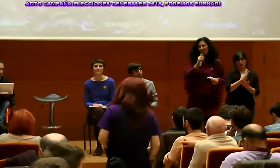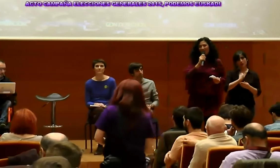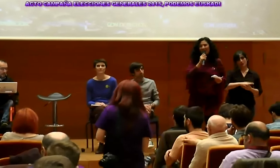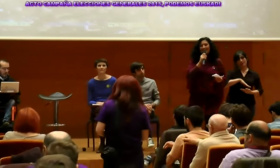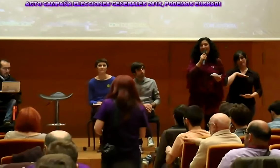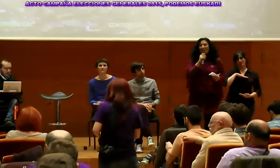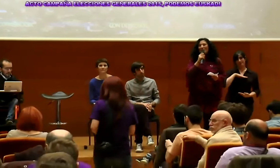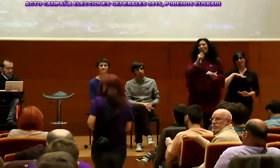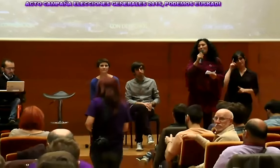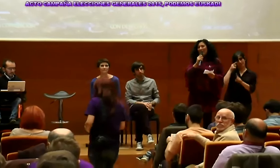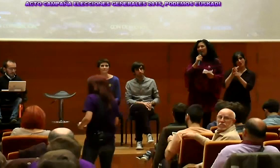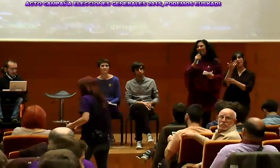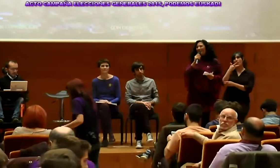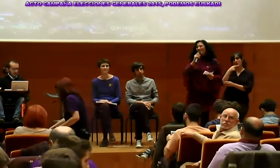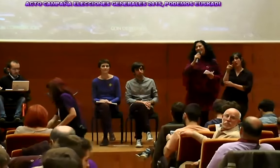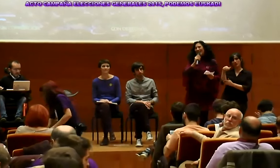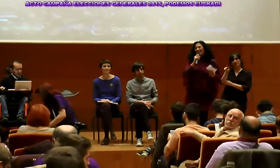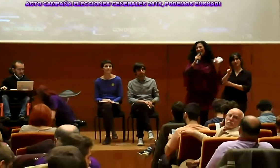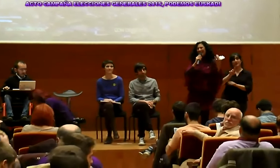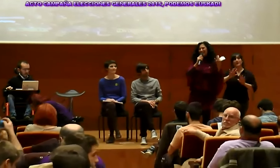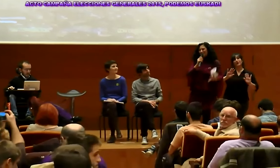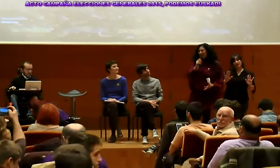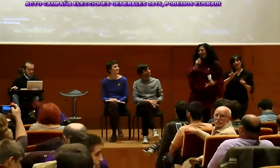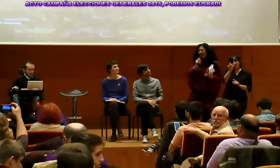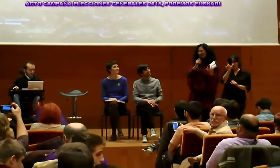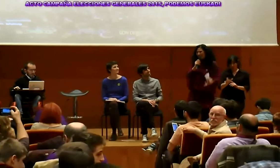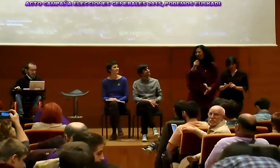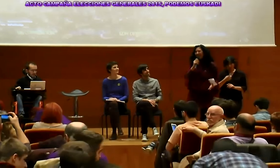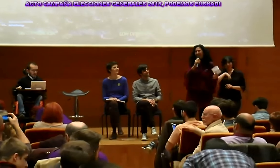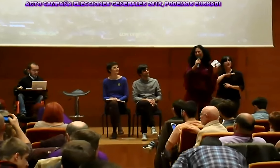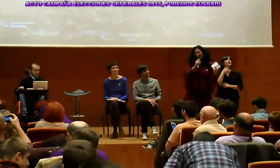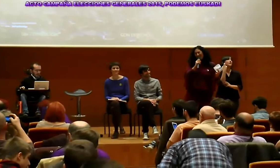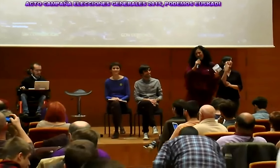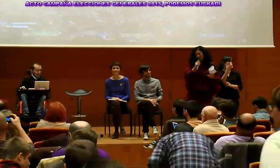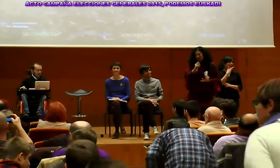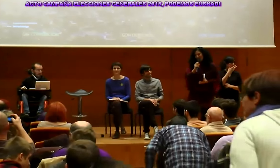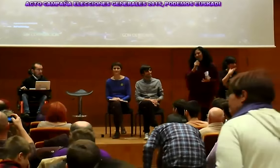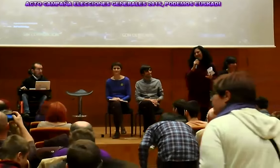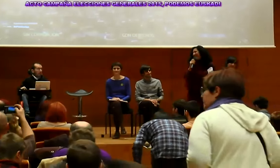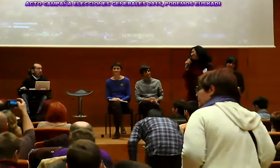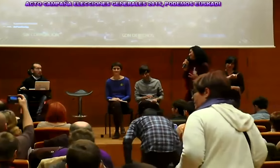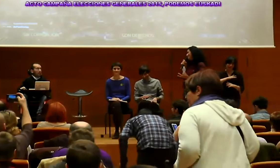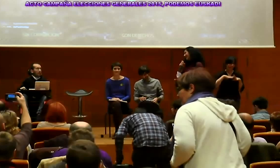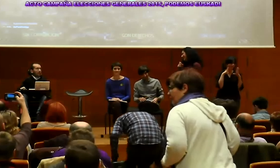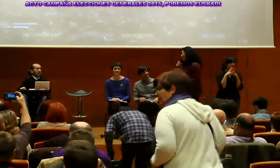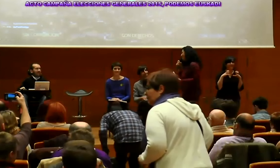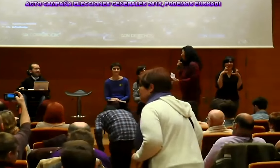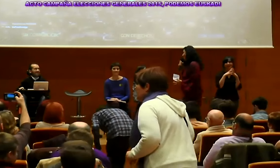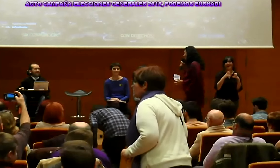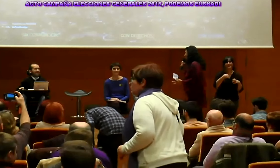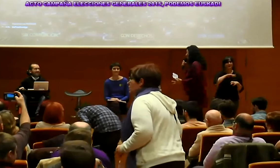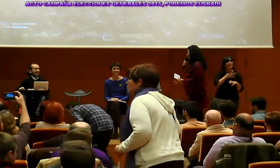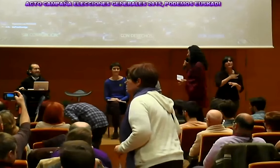de conocerlas. Pero la persona que nos falta de conocer y a la que tenemos muchísimas ganas y es un placer